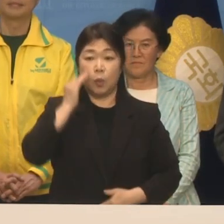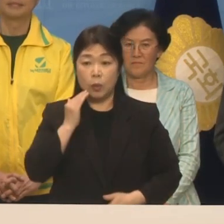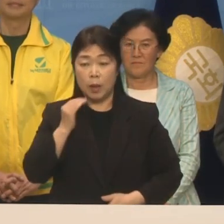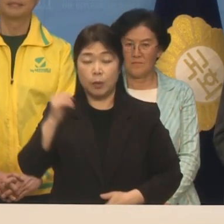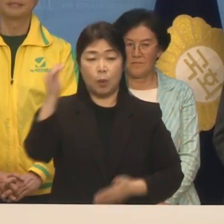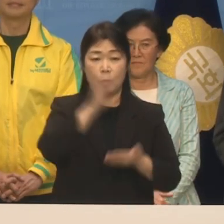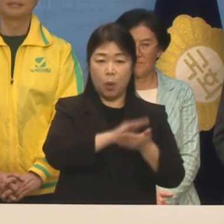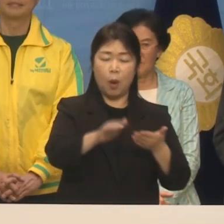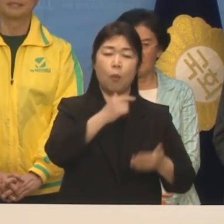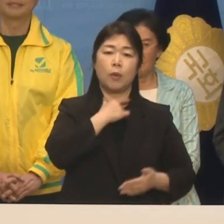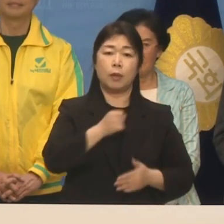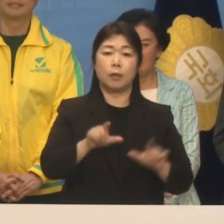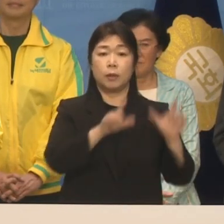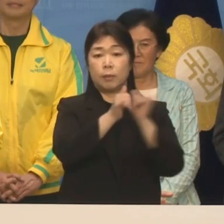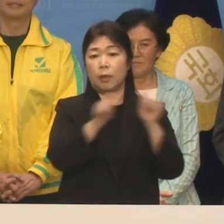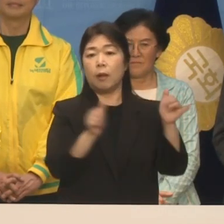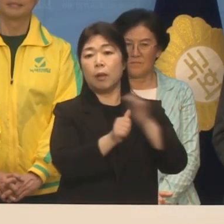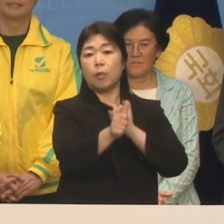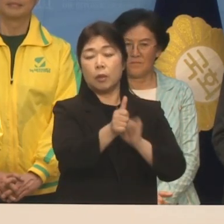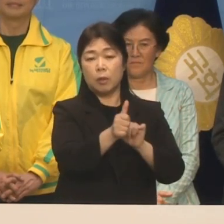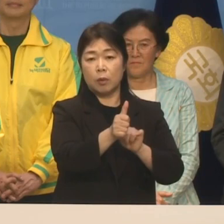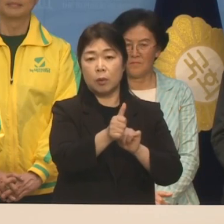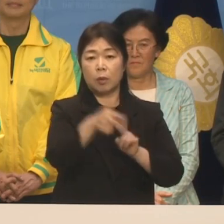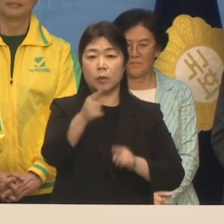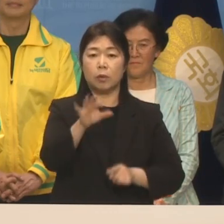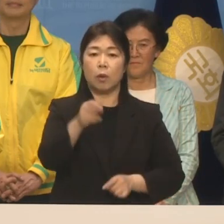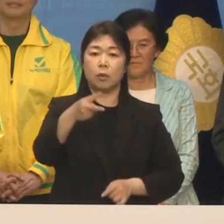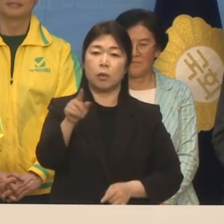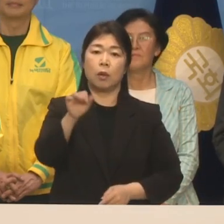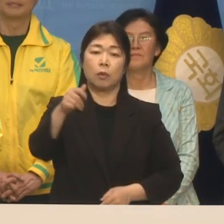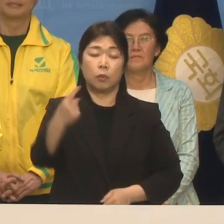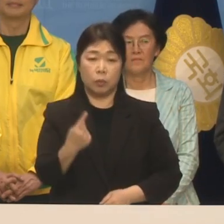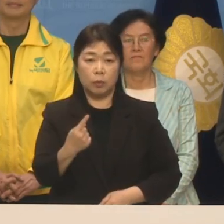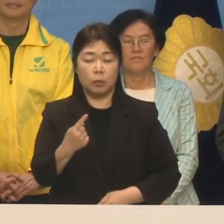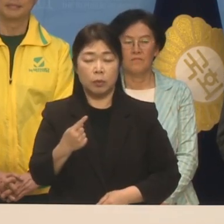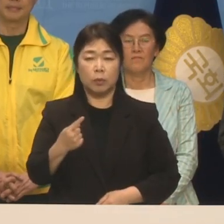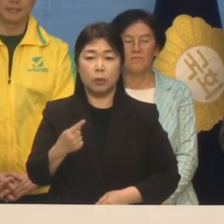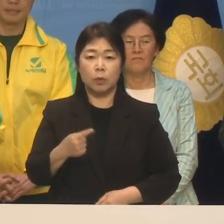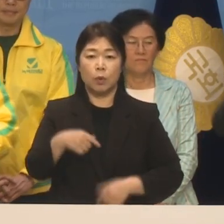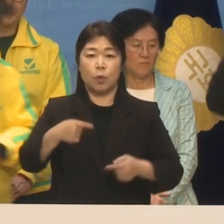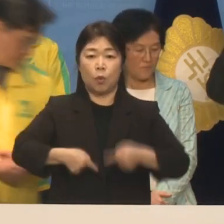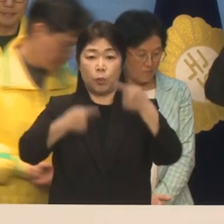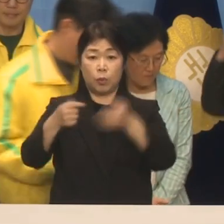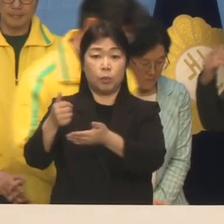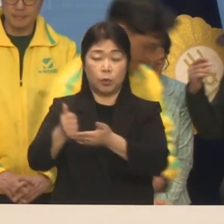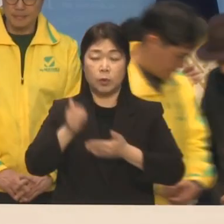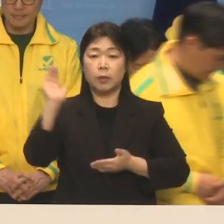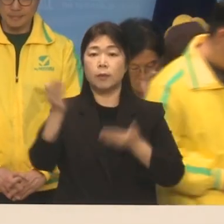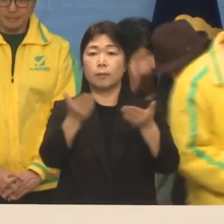바라는 시민을 대표하여 정성은 고문님을 모시고 발언을 들어보도록 하겠습니다.